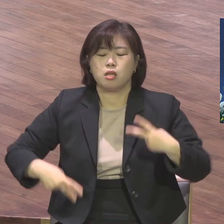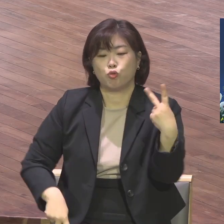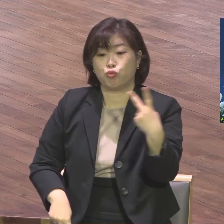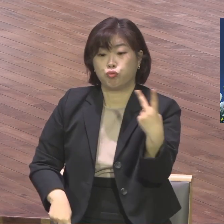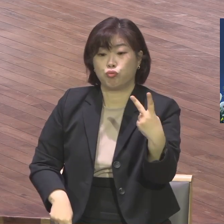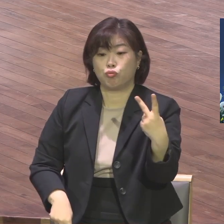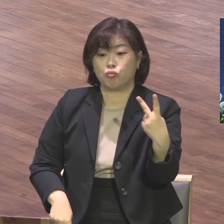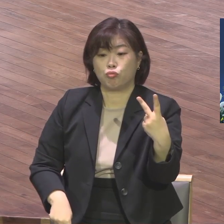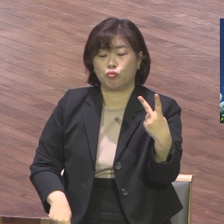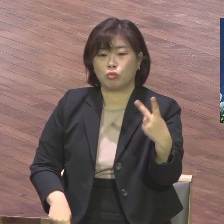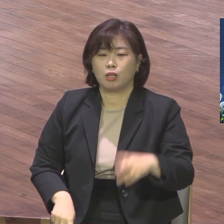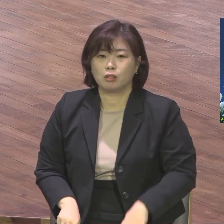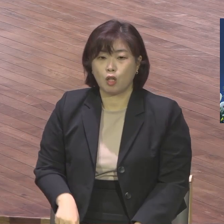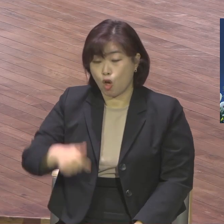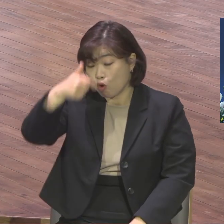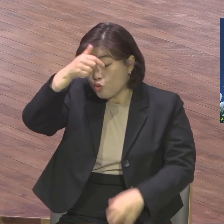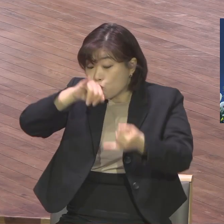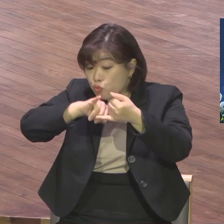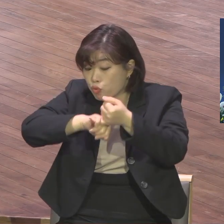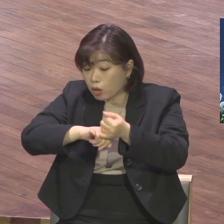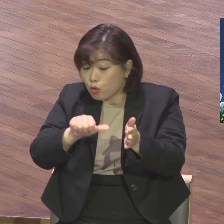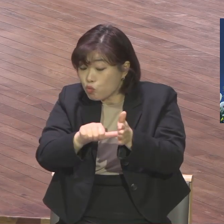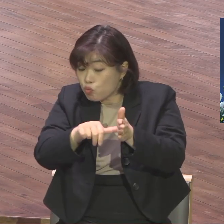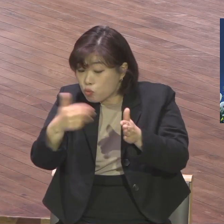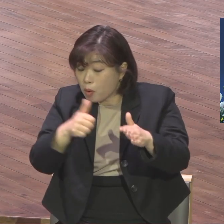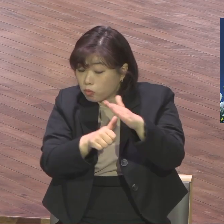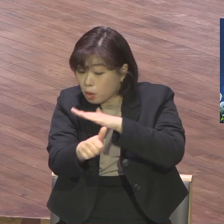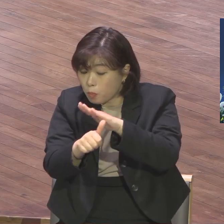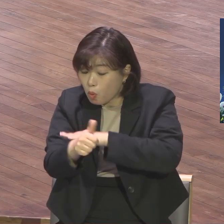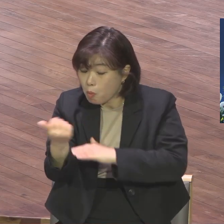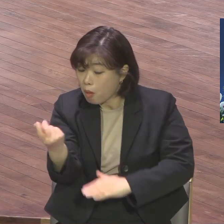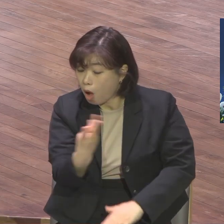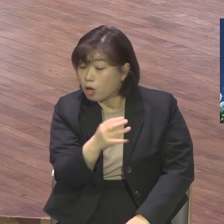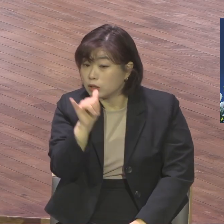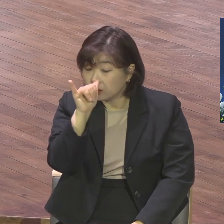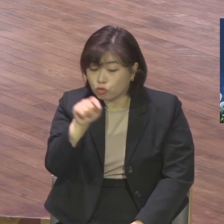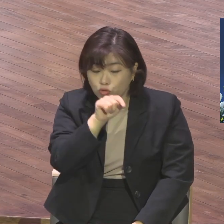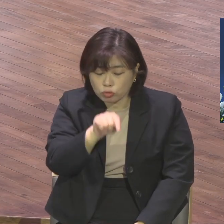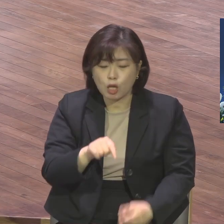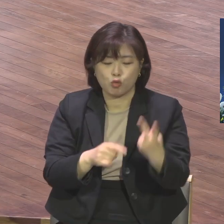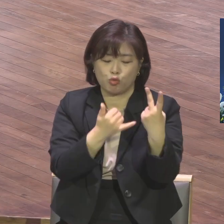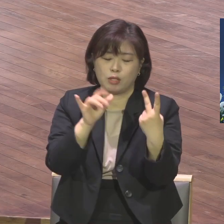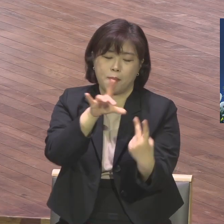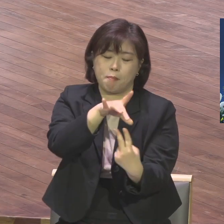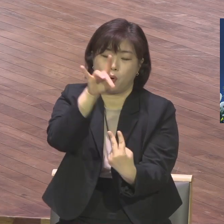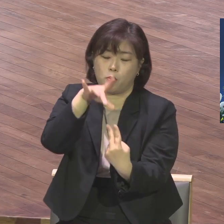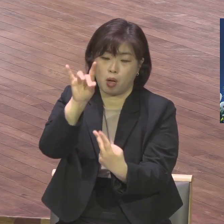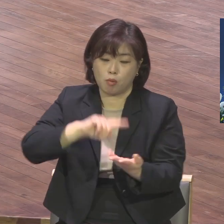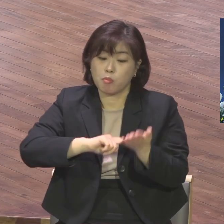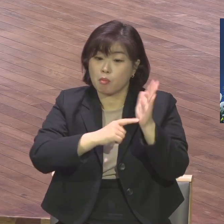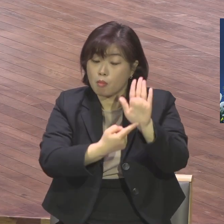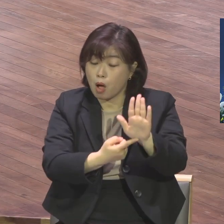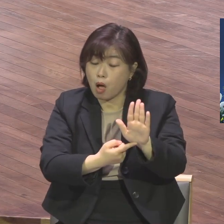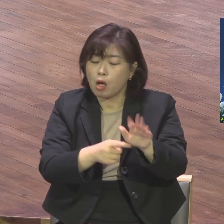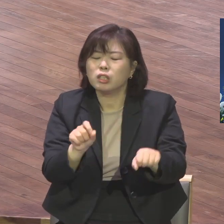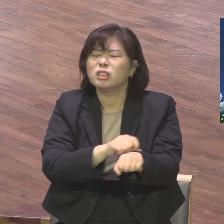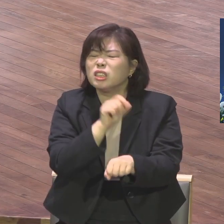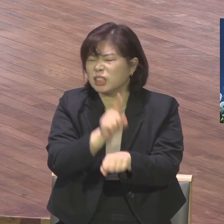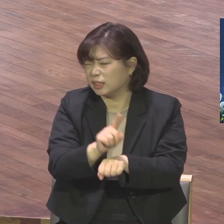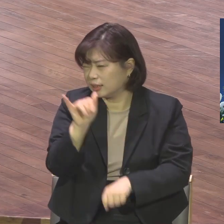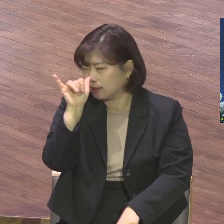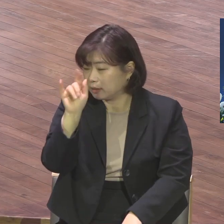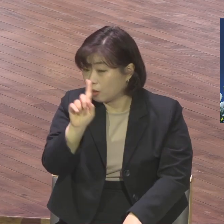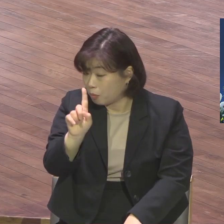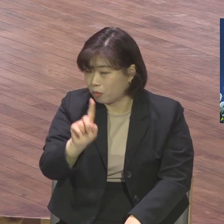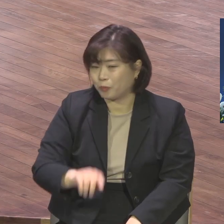여기 나타나느냐? 이 두 사람의 특징은요, 전부 다 둘 다